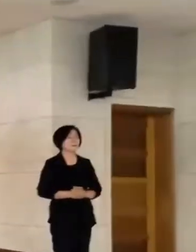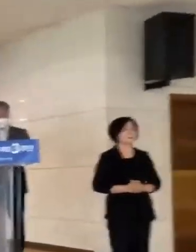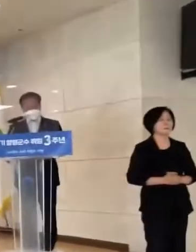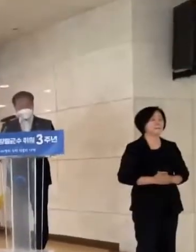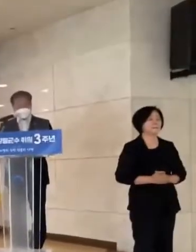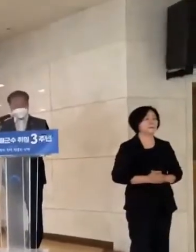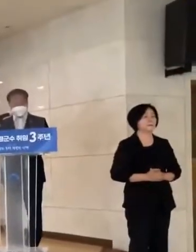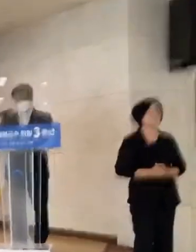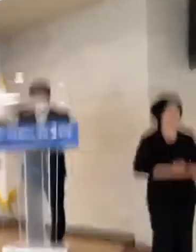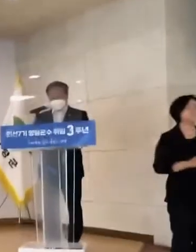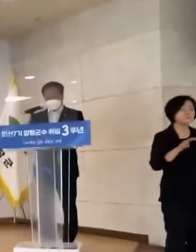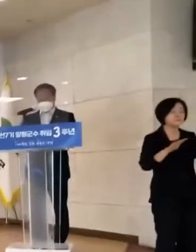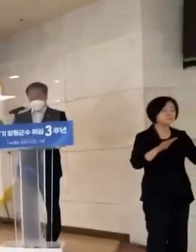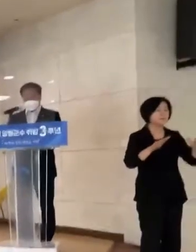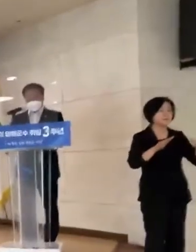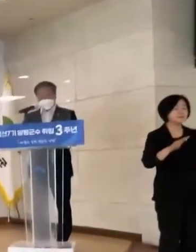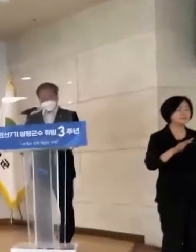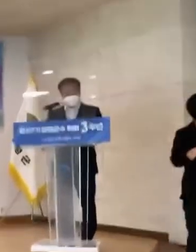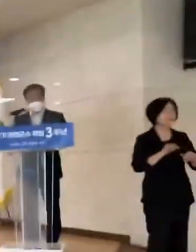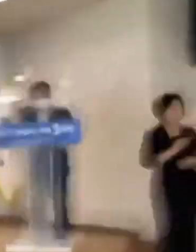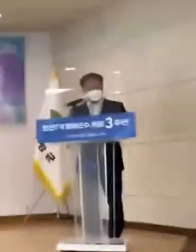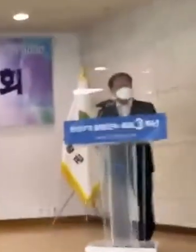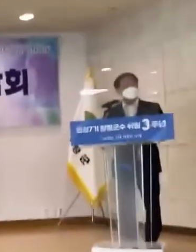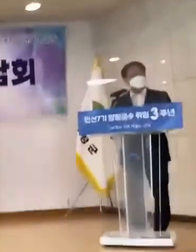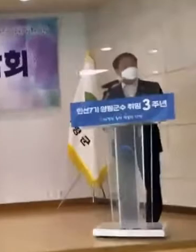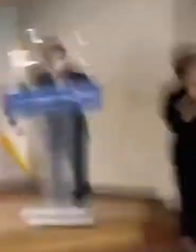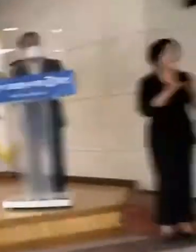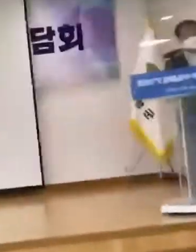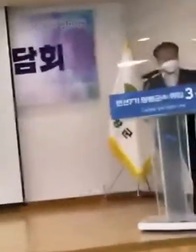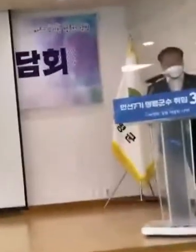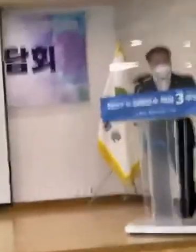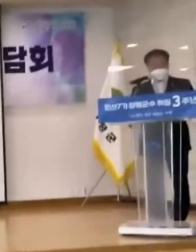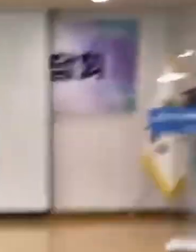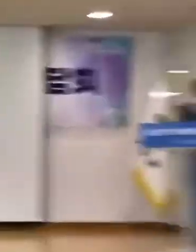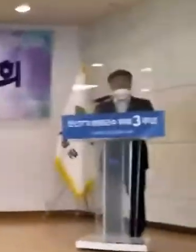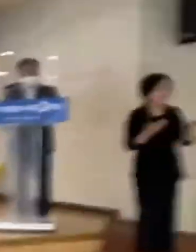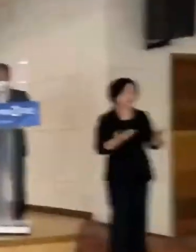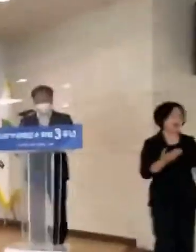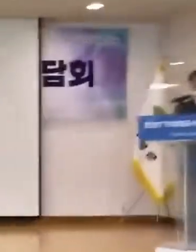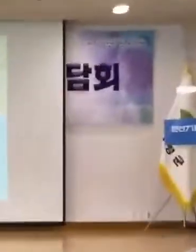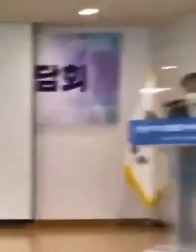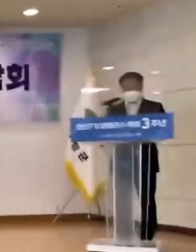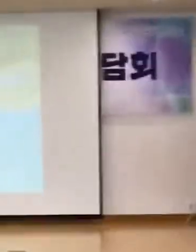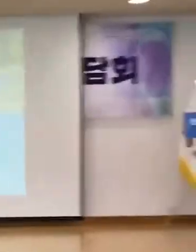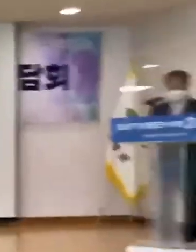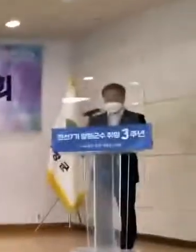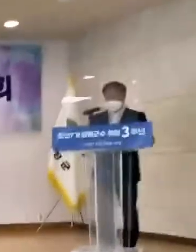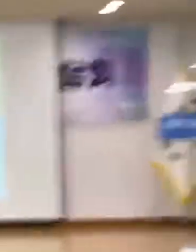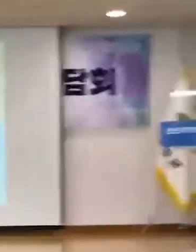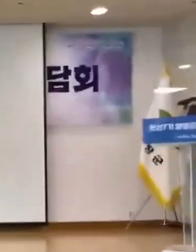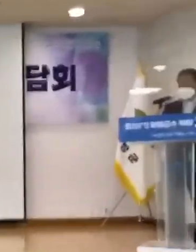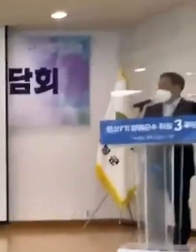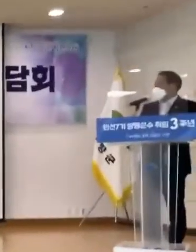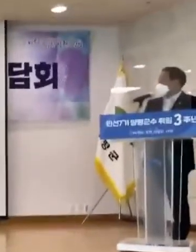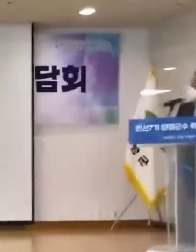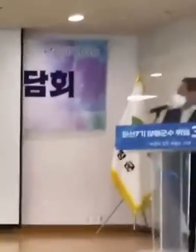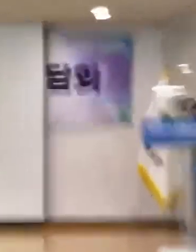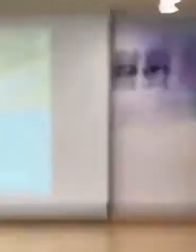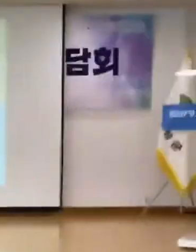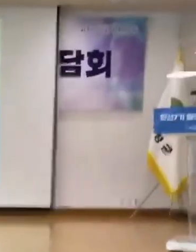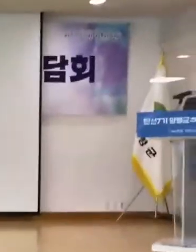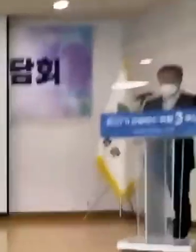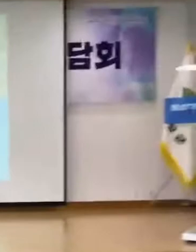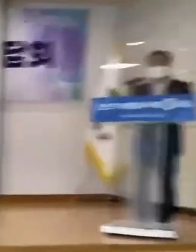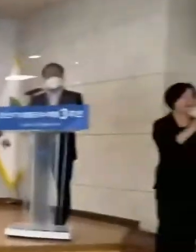이제는 국민의 기본권을 넘어서 문화, 휴양, 모두가 함께 잘 사는 양평을